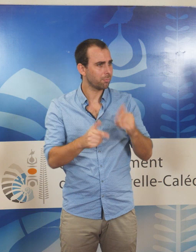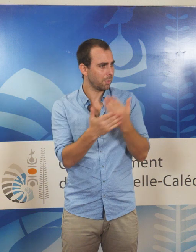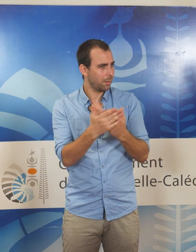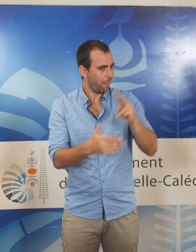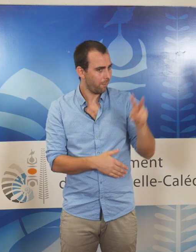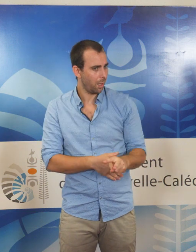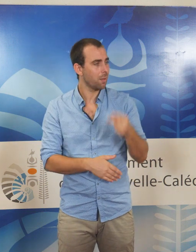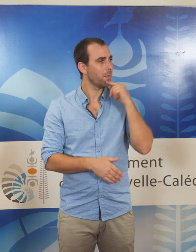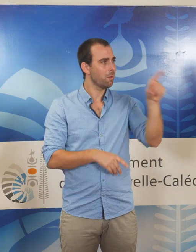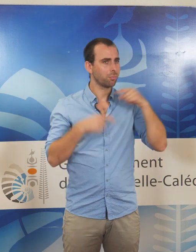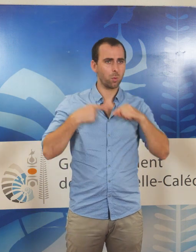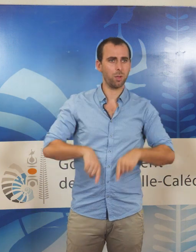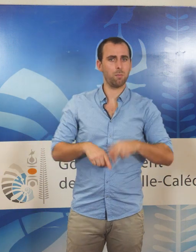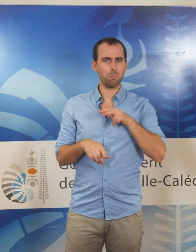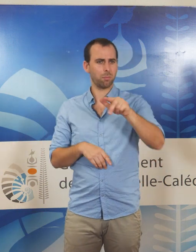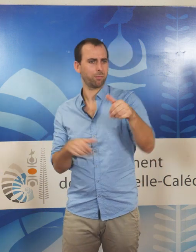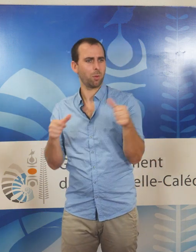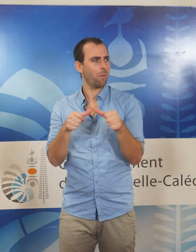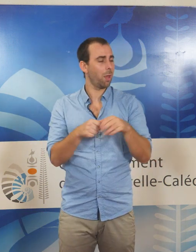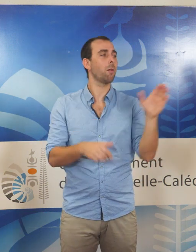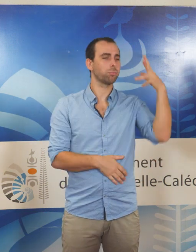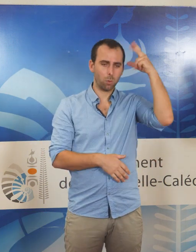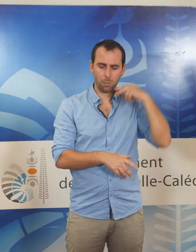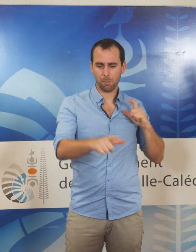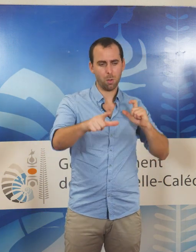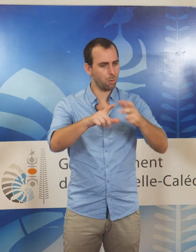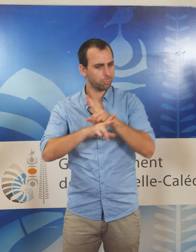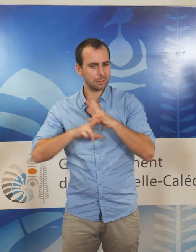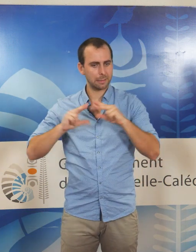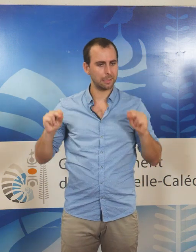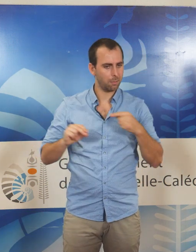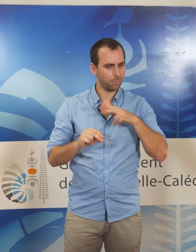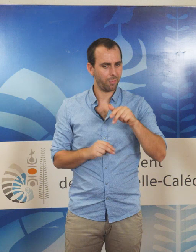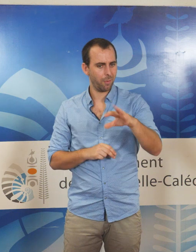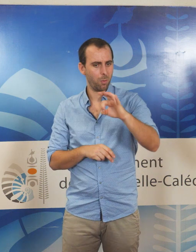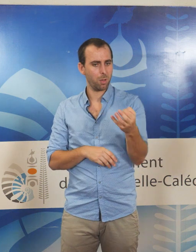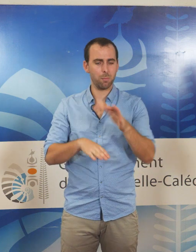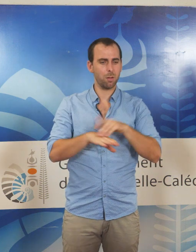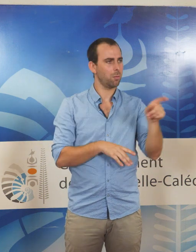J'ai compris qu'il y avait des mesures sanitaires qui seraient prises par les FANC notamment et l'État, mais quelle serait la réaction donc du gouvernement ?